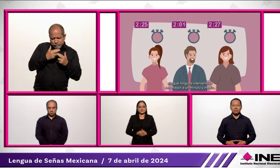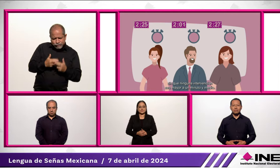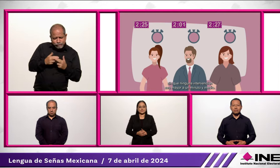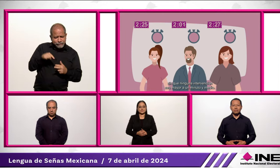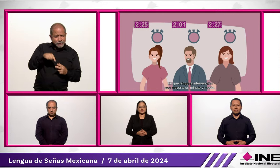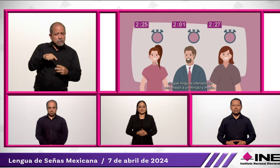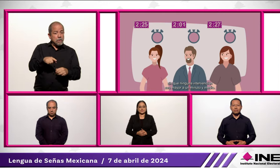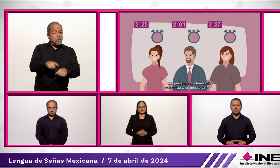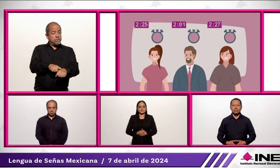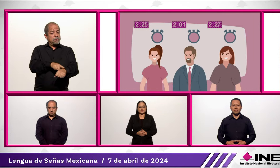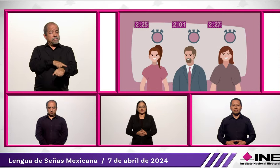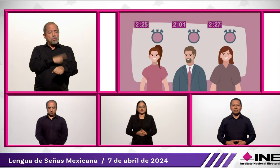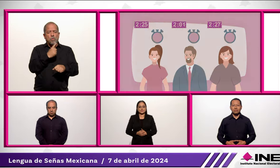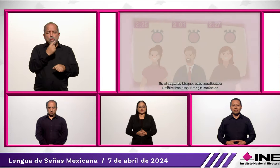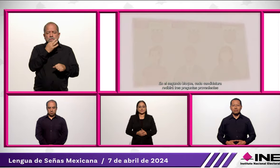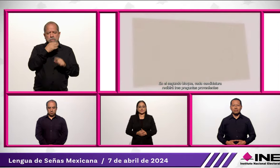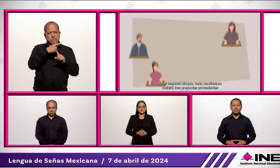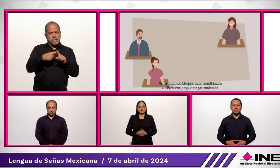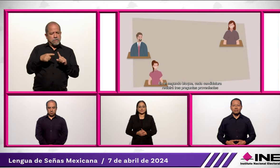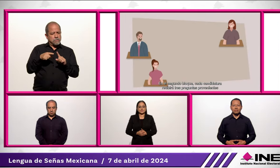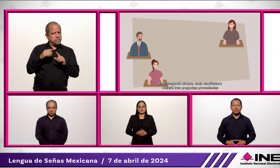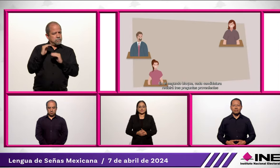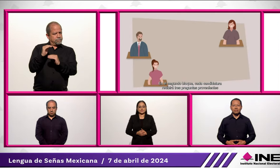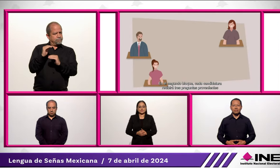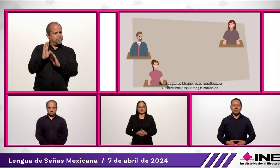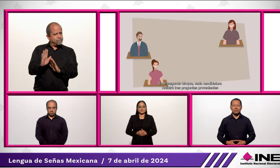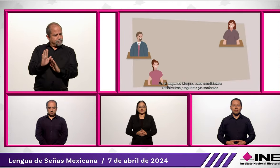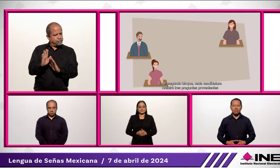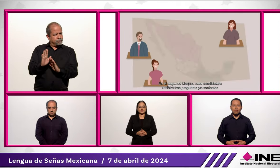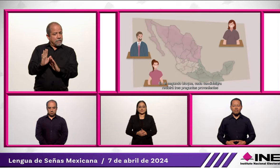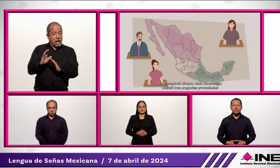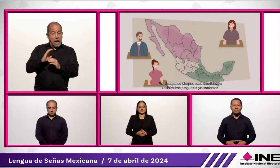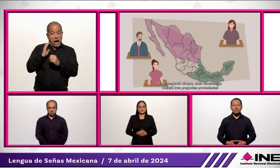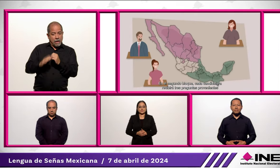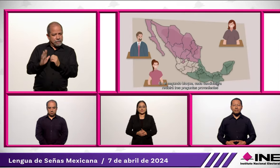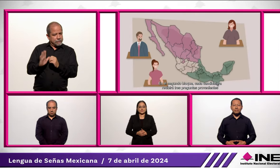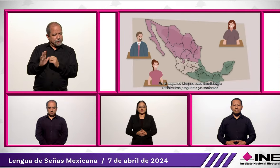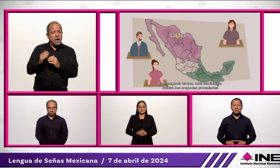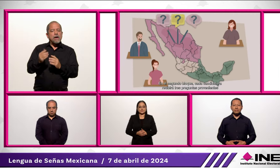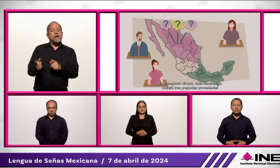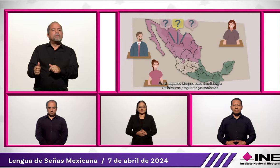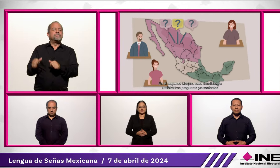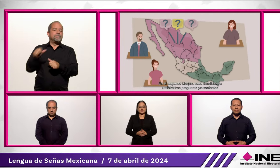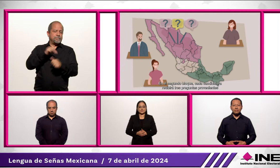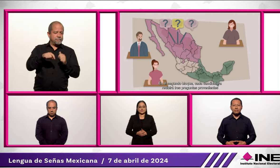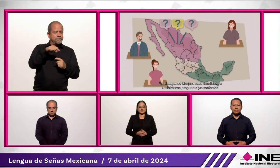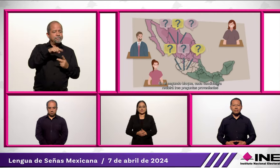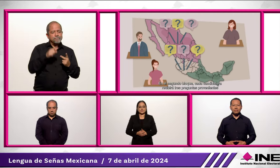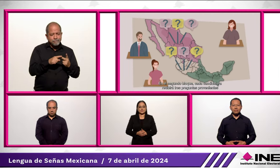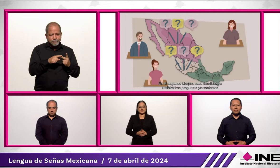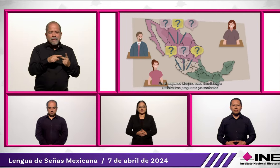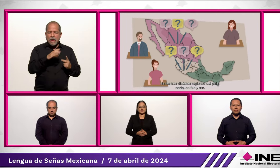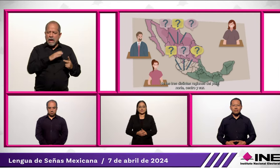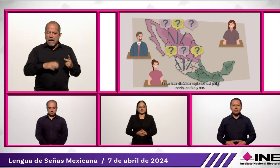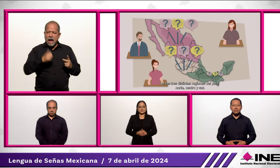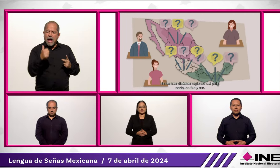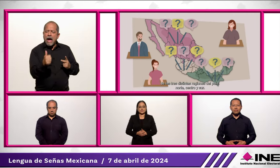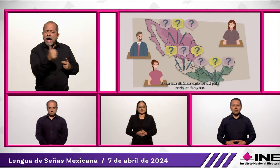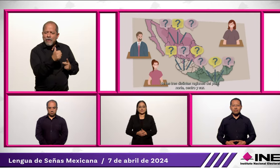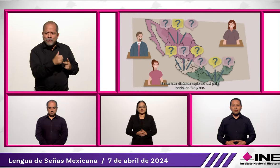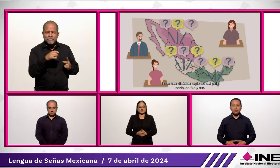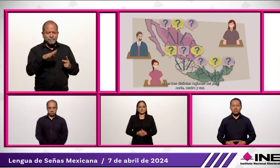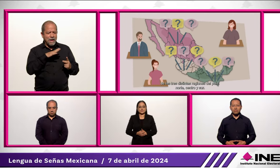a 1 minuto y medio. En el segundo bloque, cada candidatura recibirá 3 preguntas provenientes de